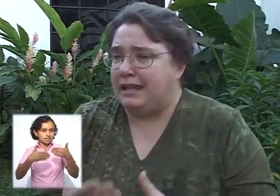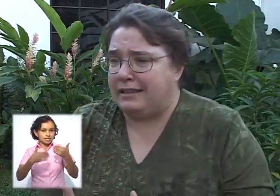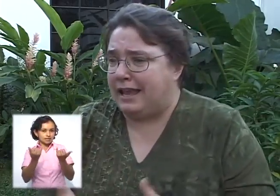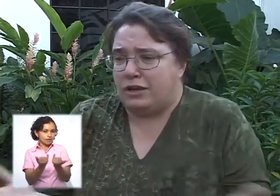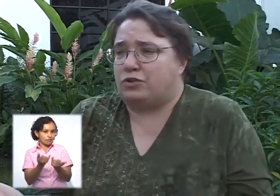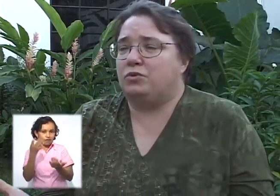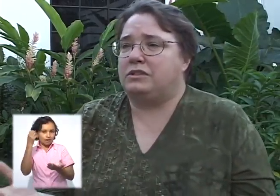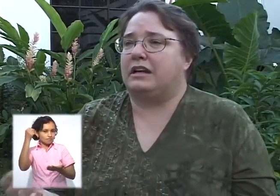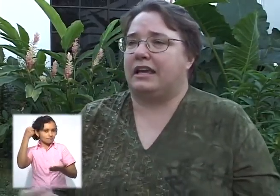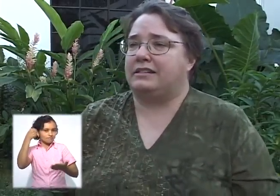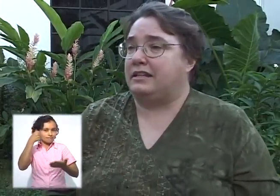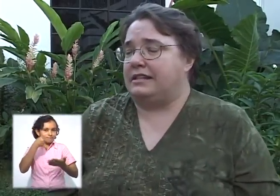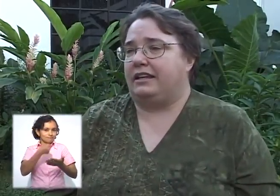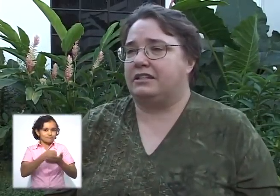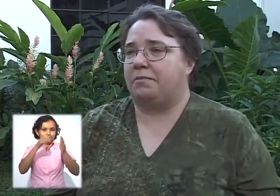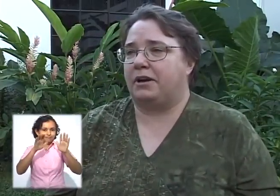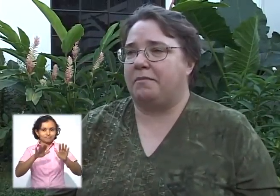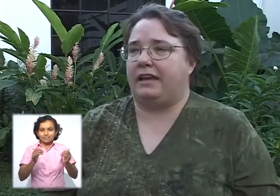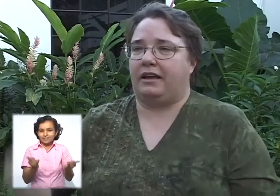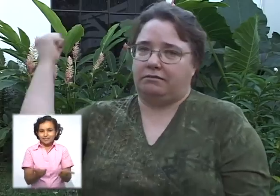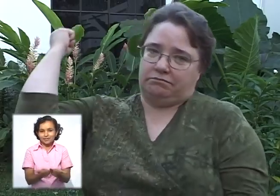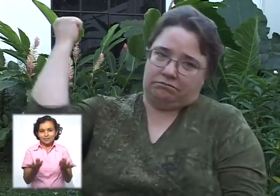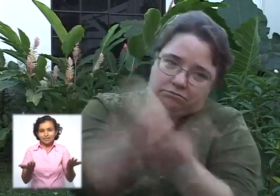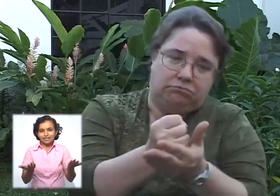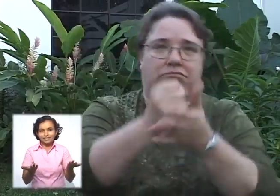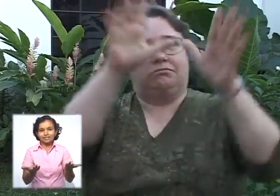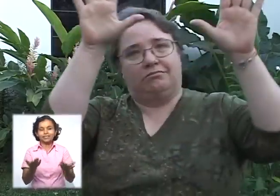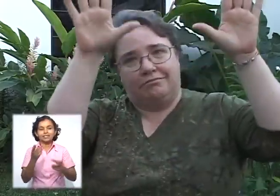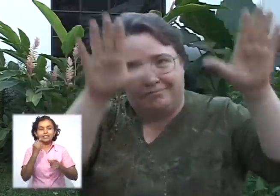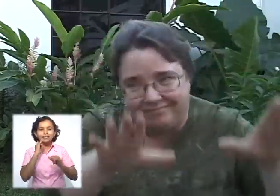eventualmente ellos usan estas señas para Meca.